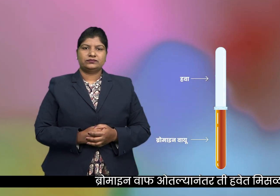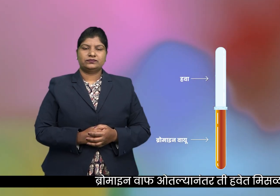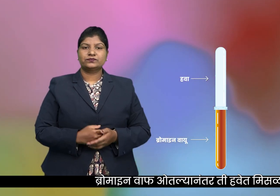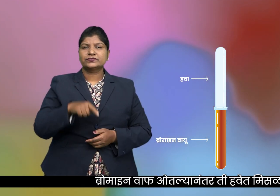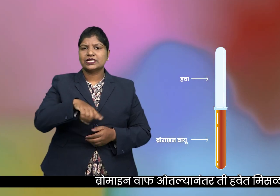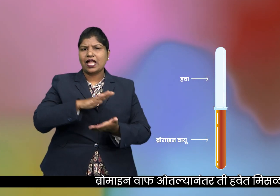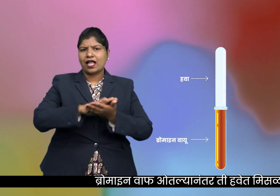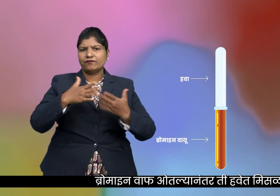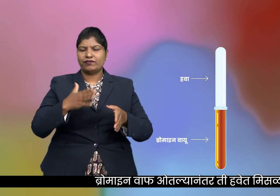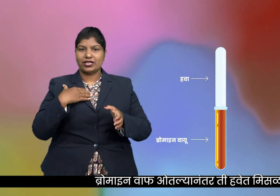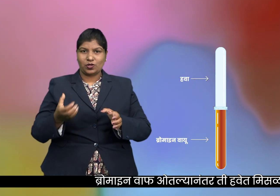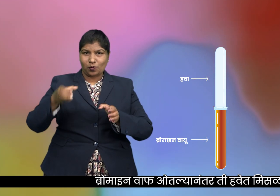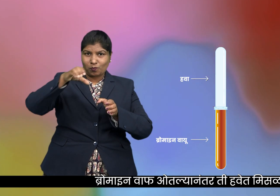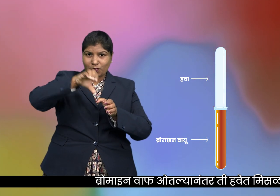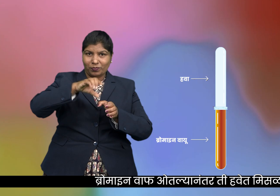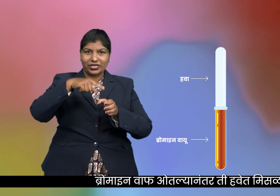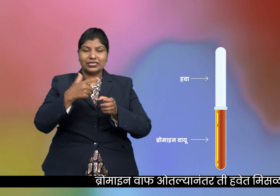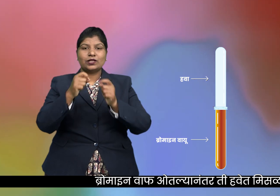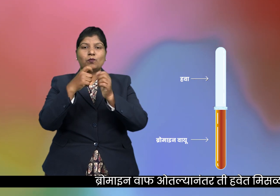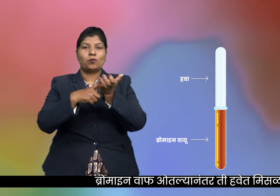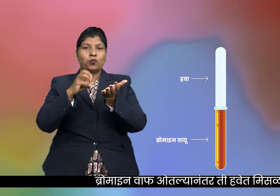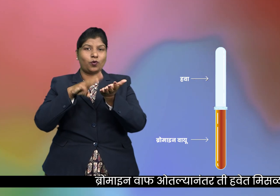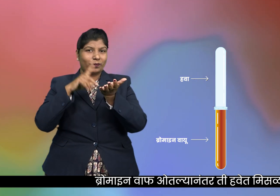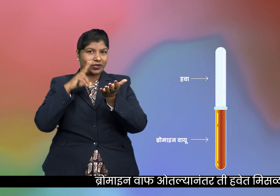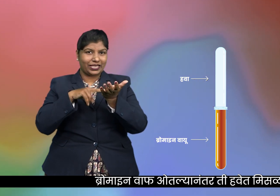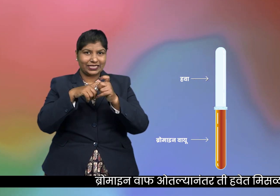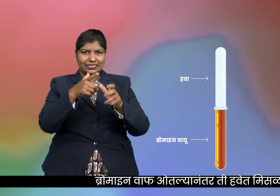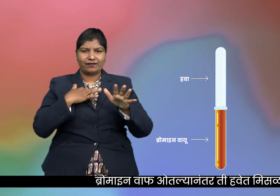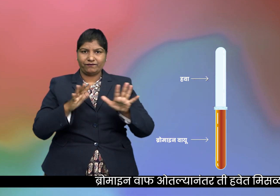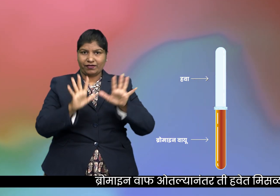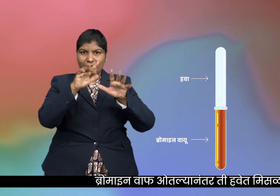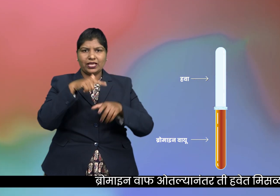ब्रोमाइन वाफ ओतल्यानंतर ती हवेत मिसळते.